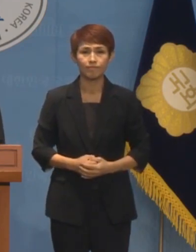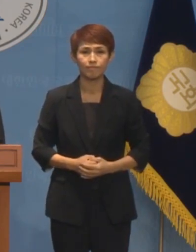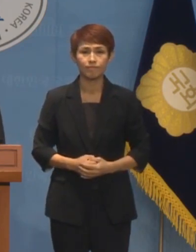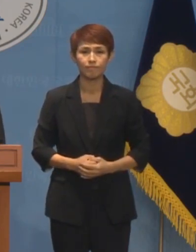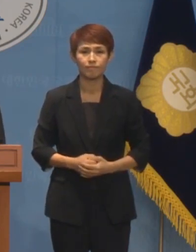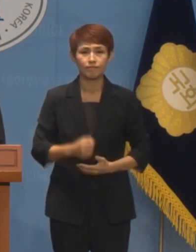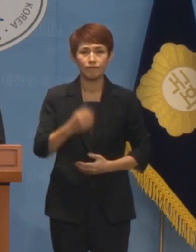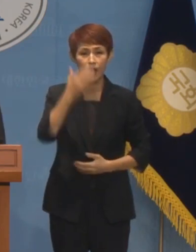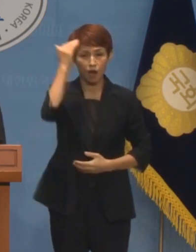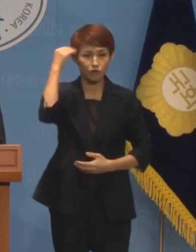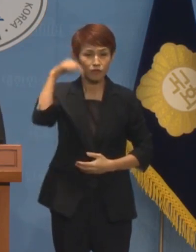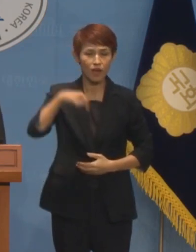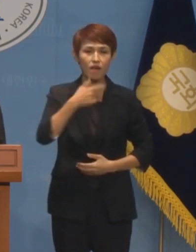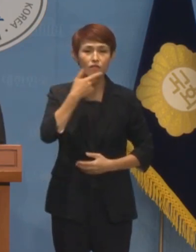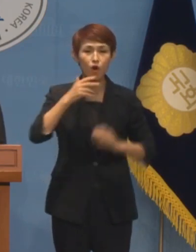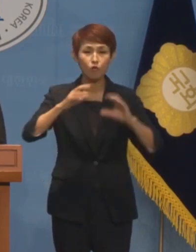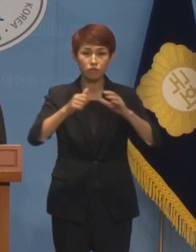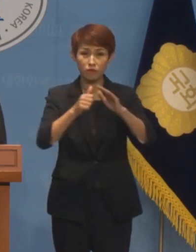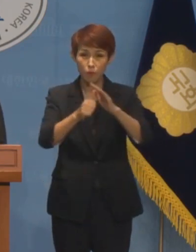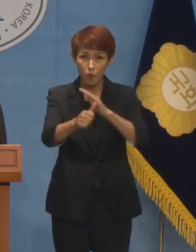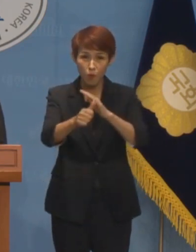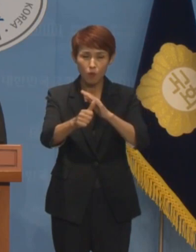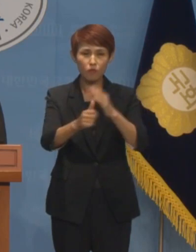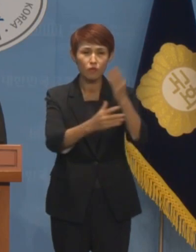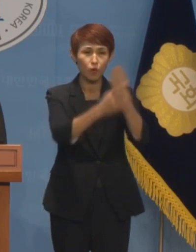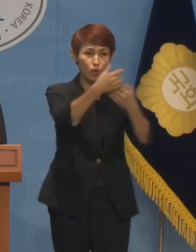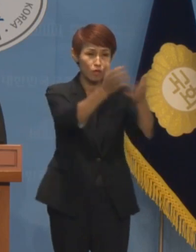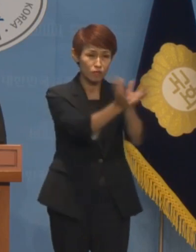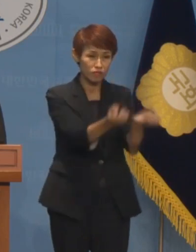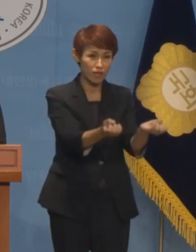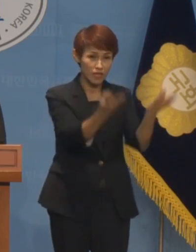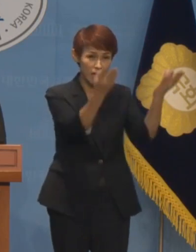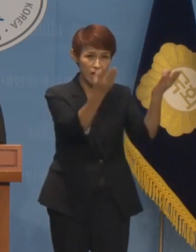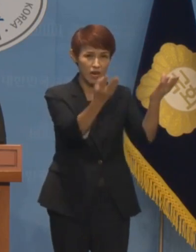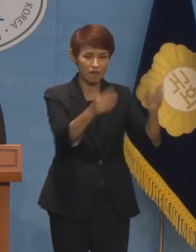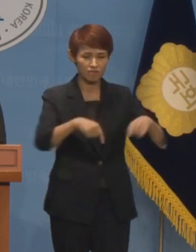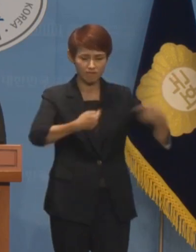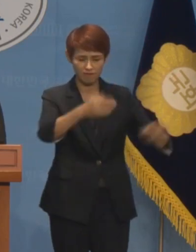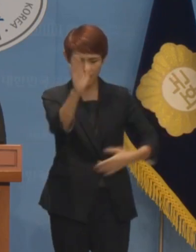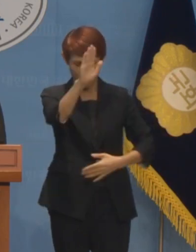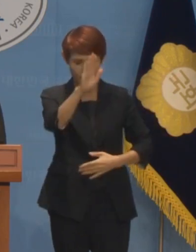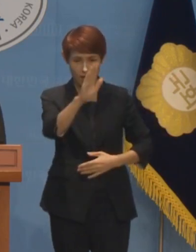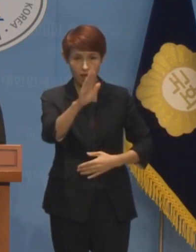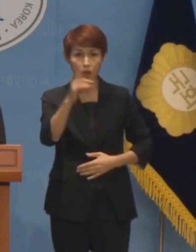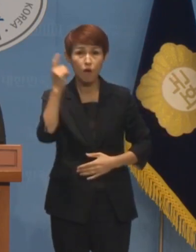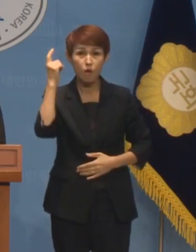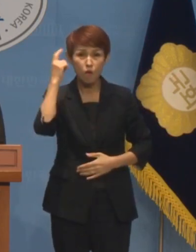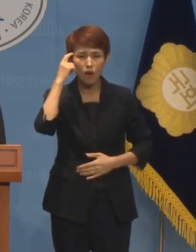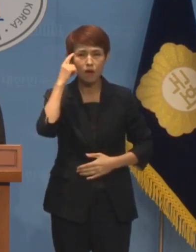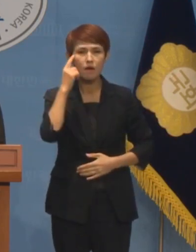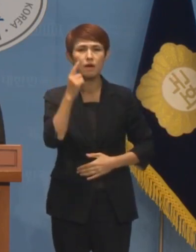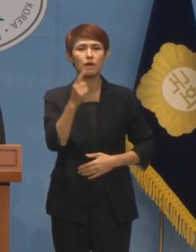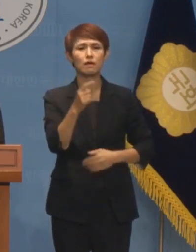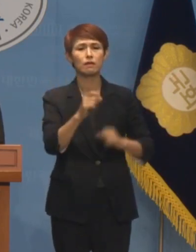주한 영국 대사의 통일부 포럼 보이콧 이유는 지나친 남성 편중 인사